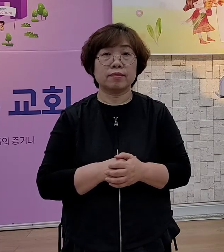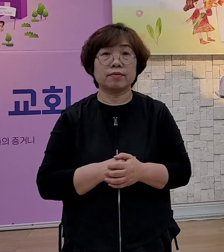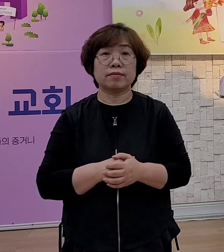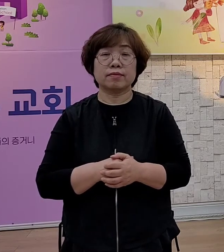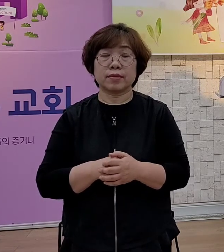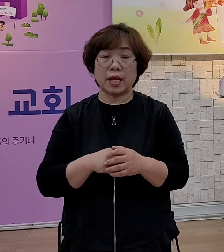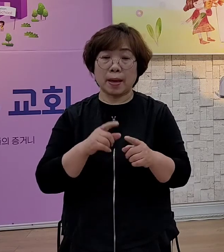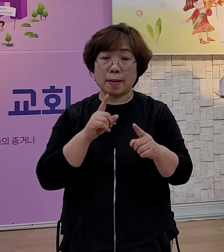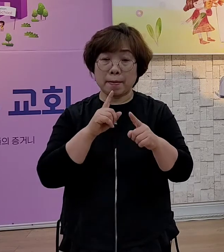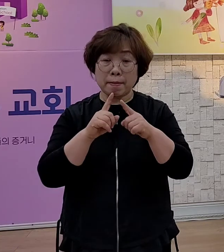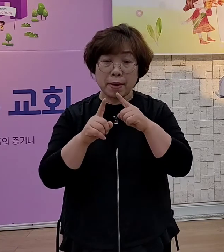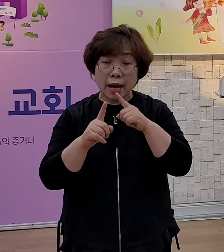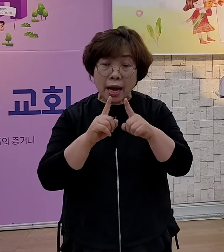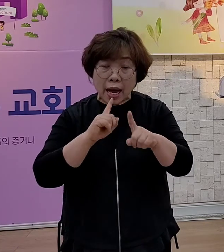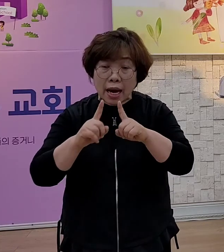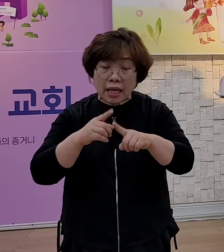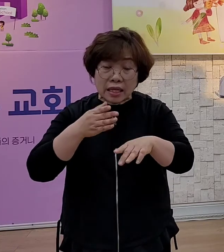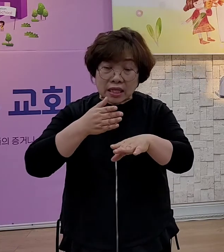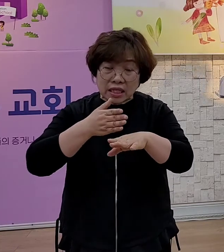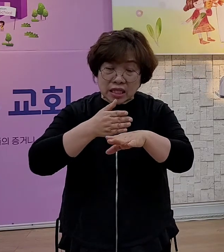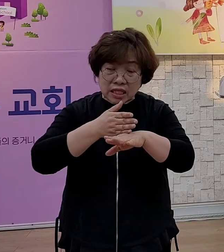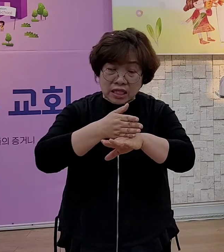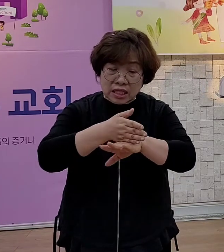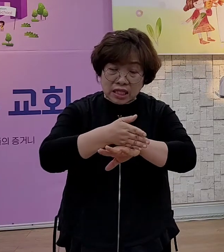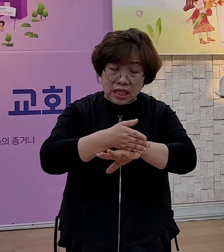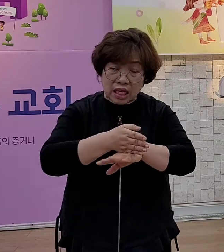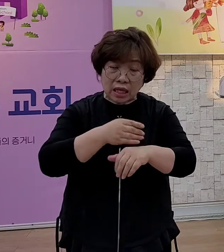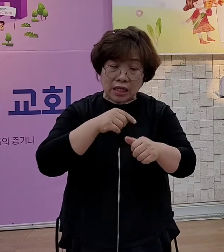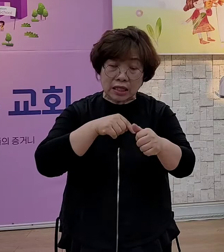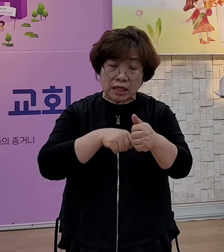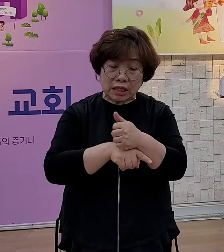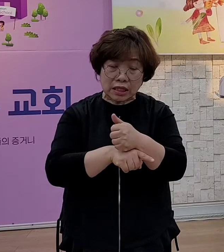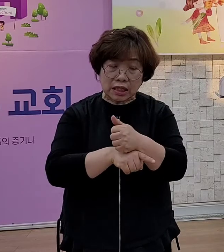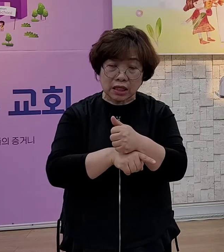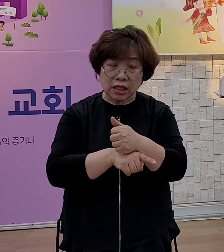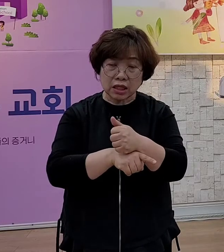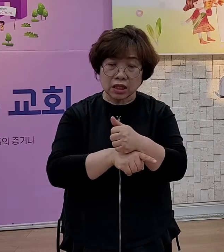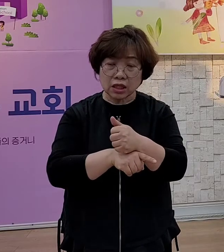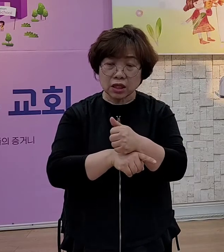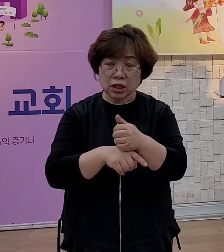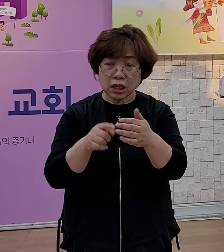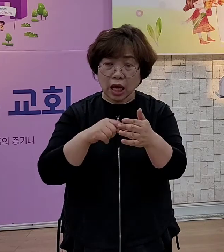이 말하기를 더디하라 이 말이 여러분 침묵은 금이다.